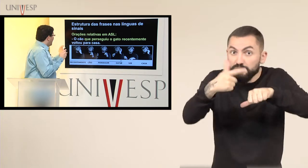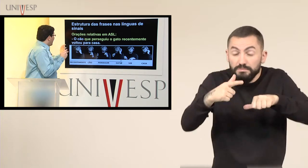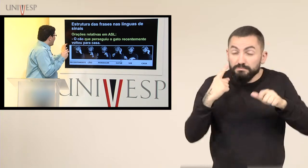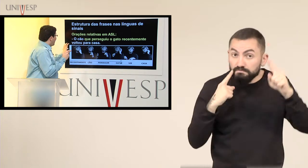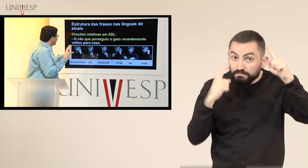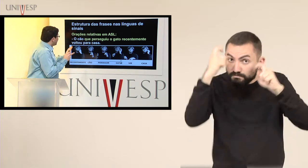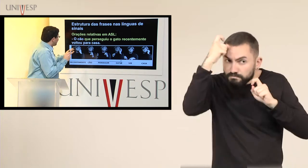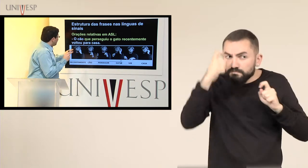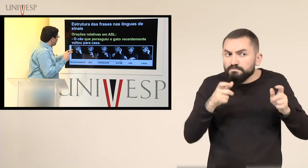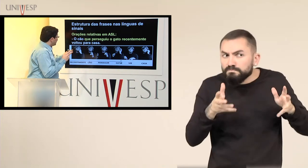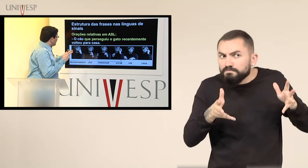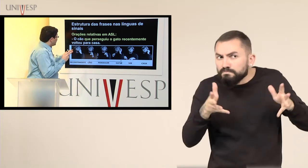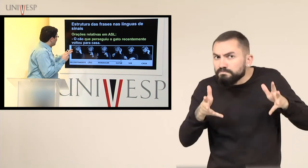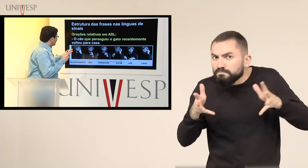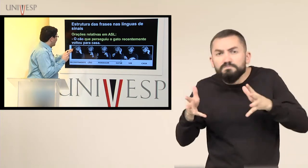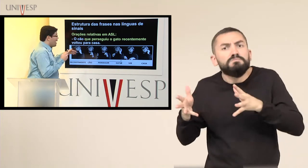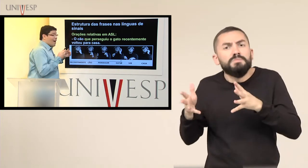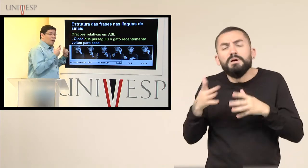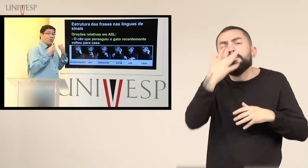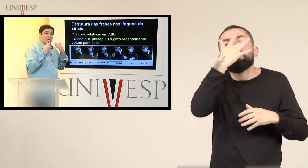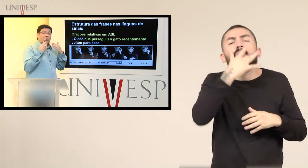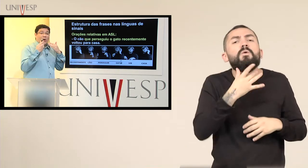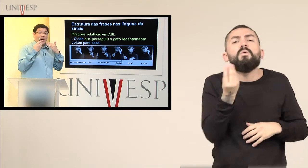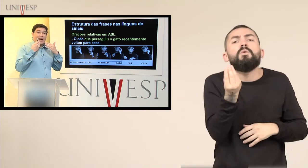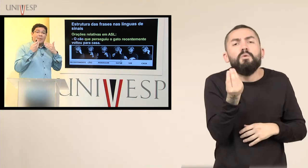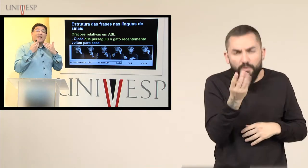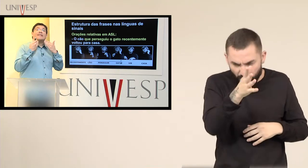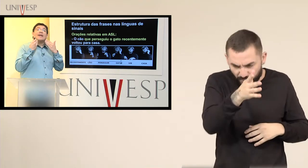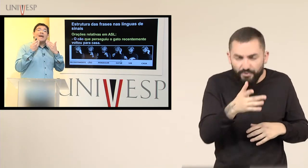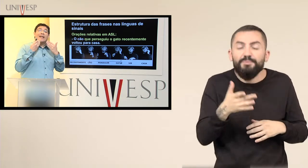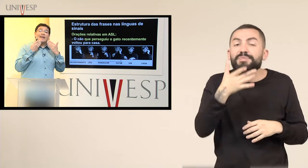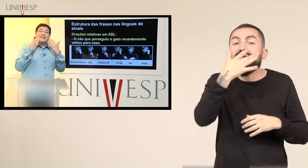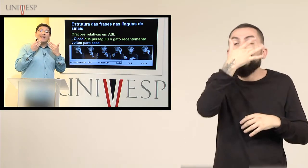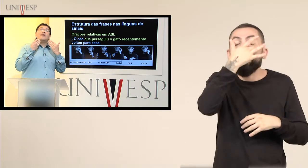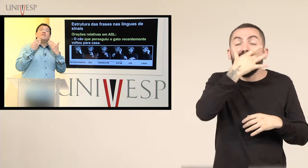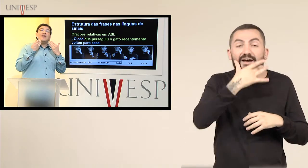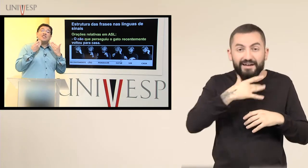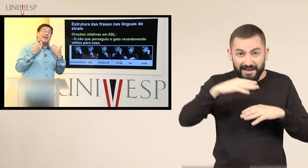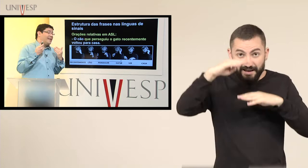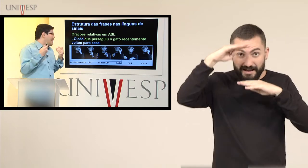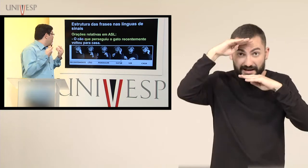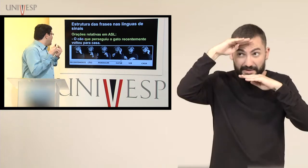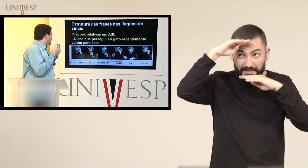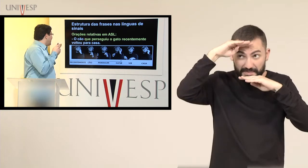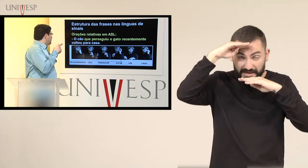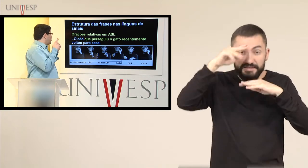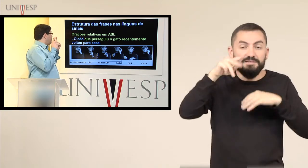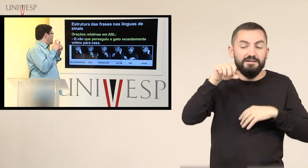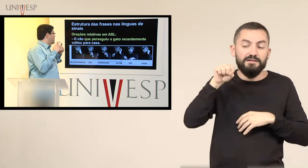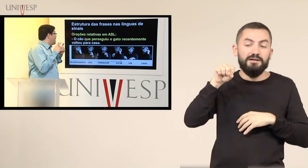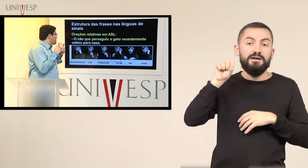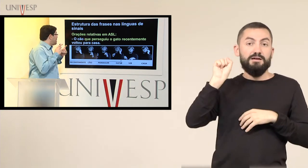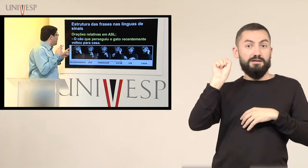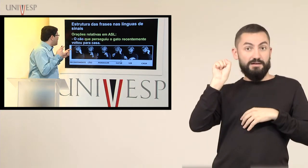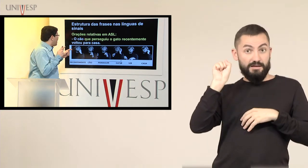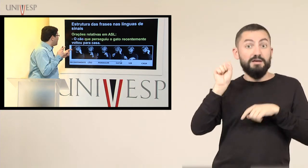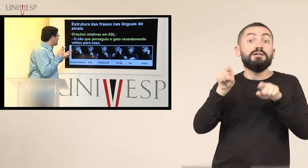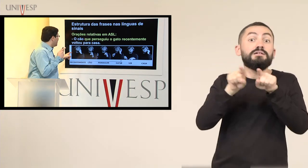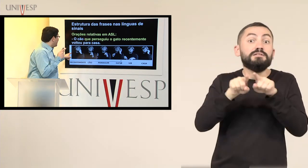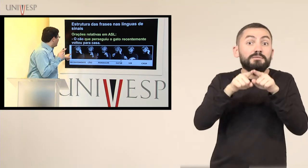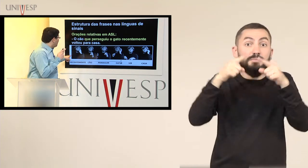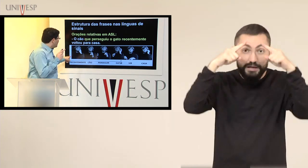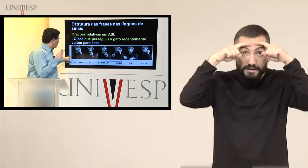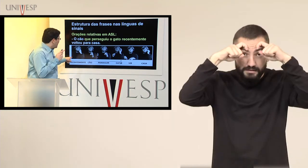frase, essa expressão facial se mantém. A cabeça ela está levemente inclinada para trás, as sobrancelhas